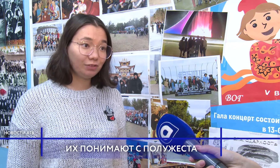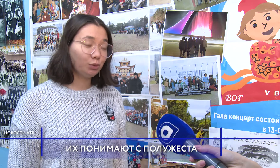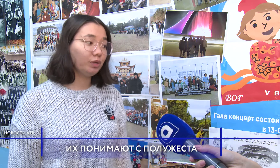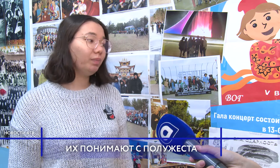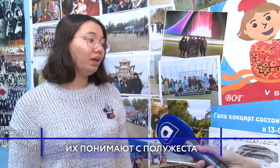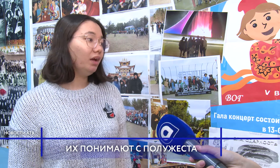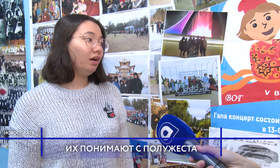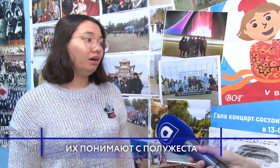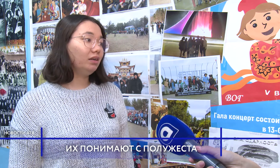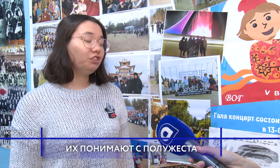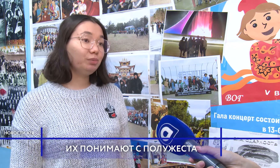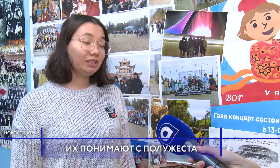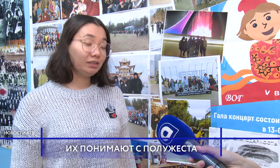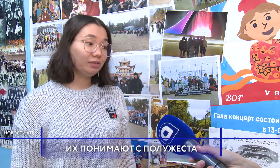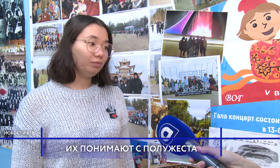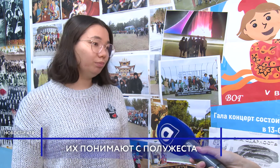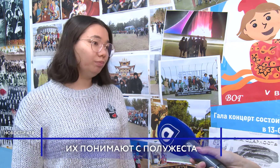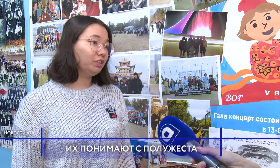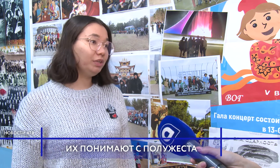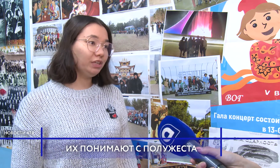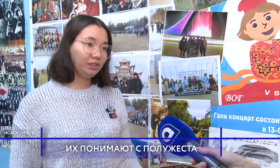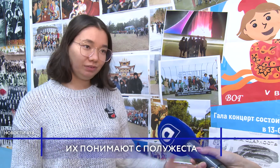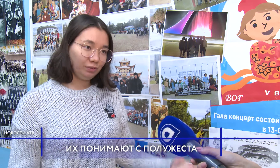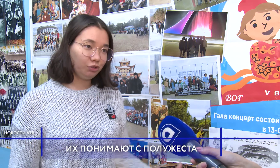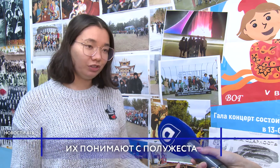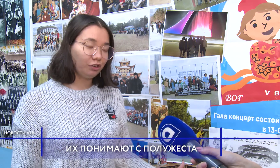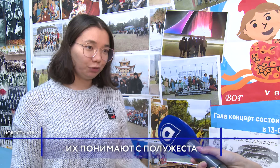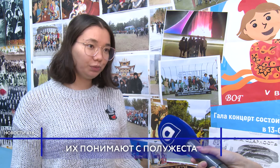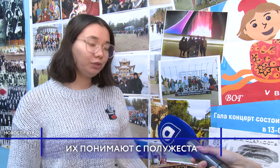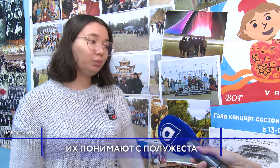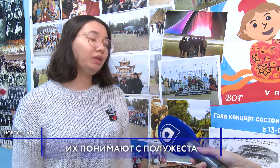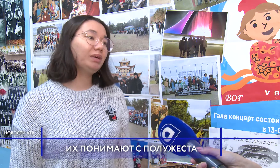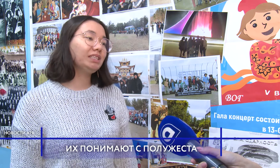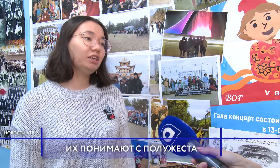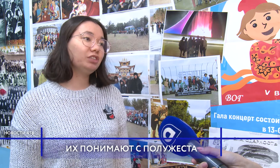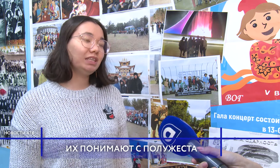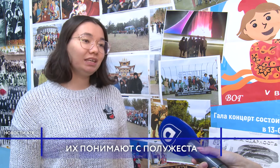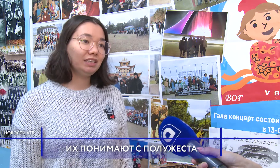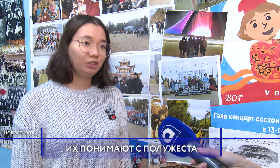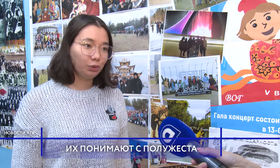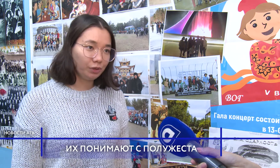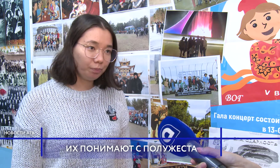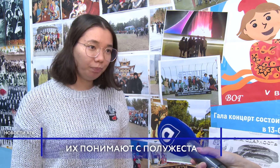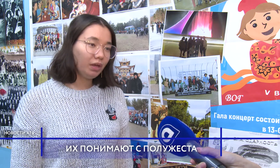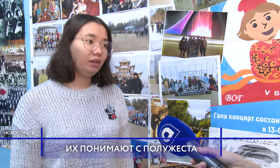года. Наши ребята воспринялись очень хорошо, выступили. Показали наш национальный танец «Йохор». И не